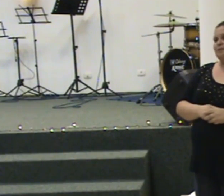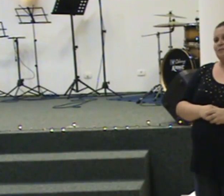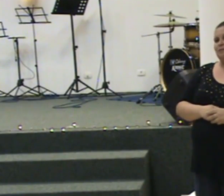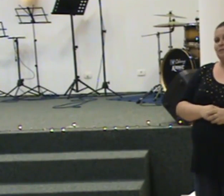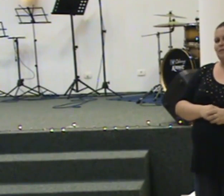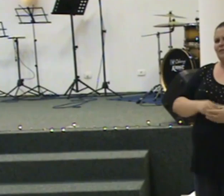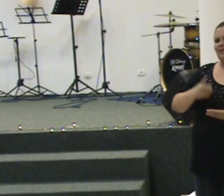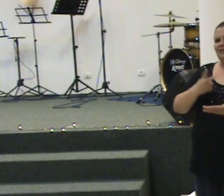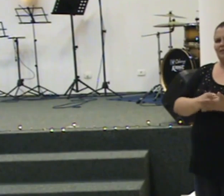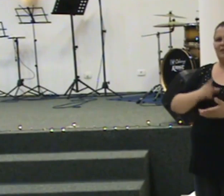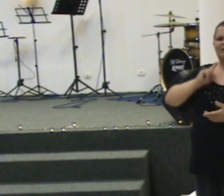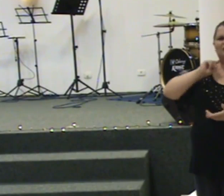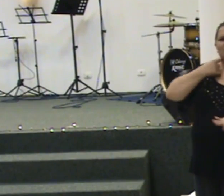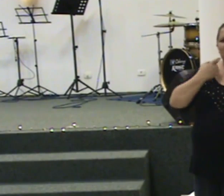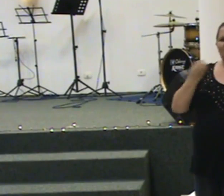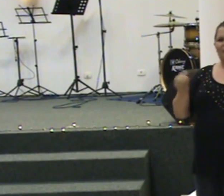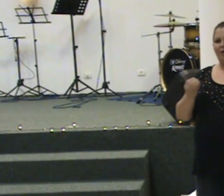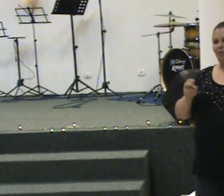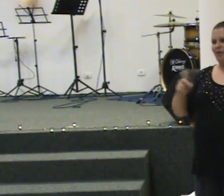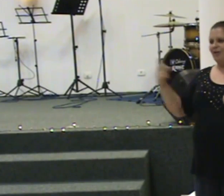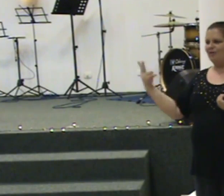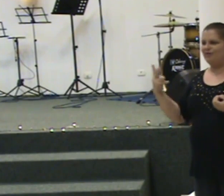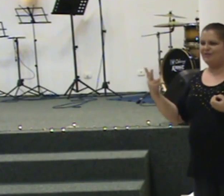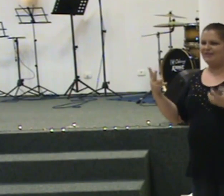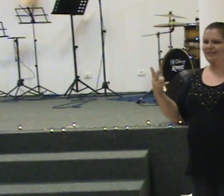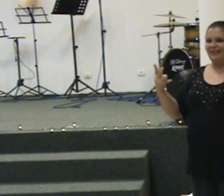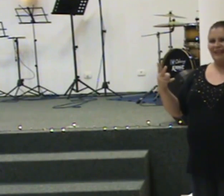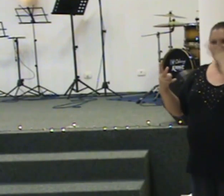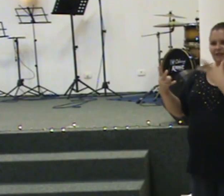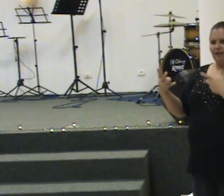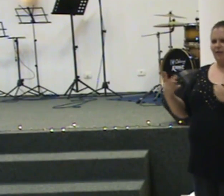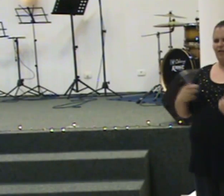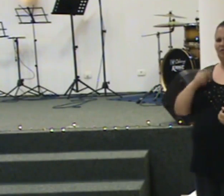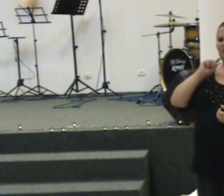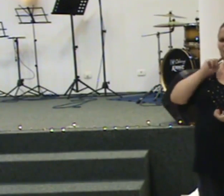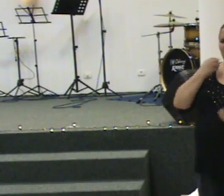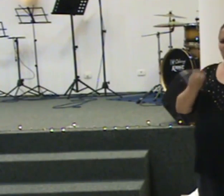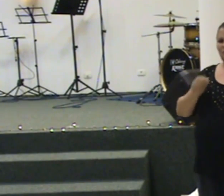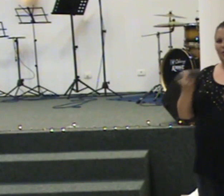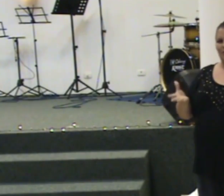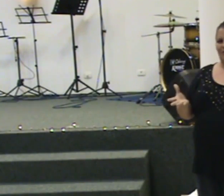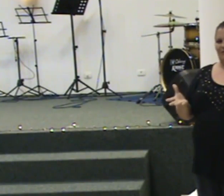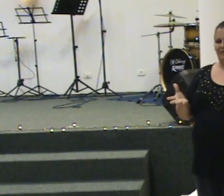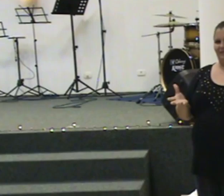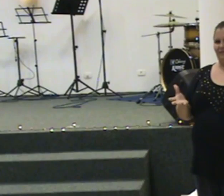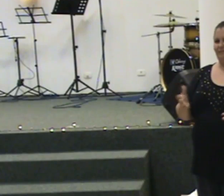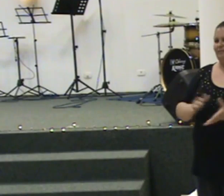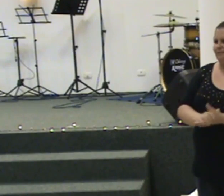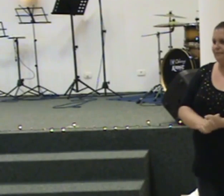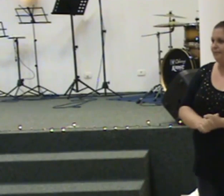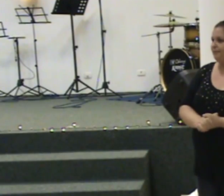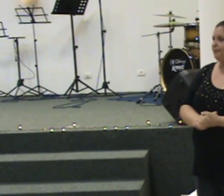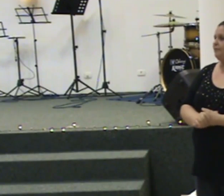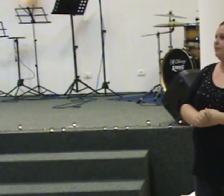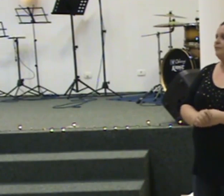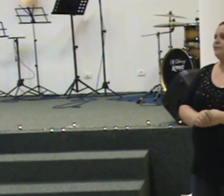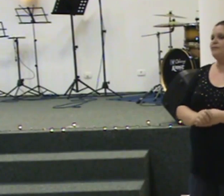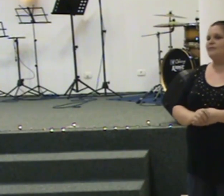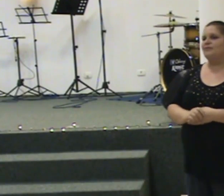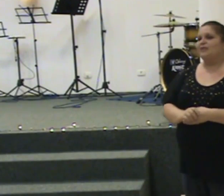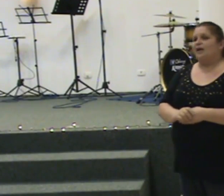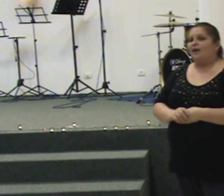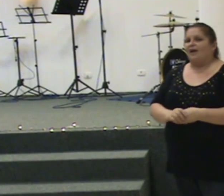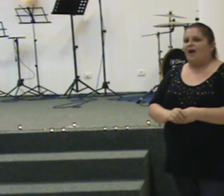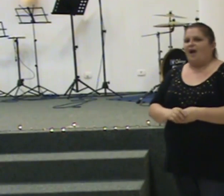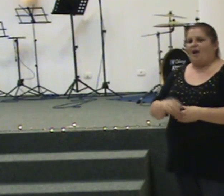Assim, sujos, né? Mal vestidos, maltrapilhos, e com tudo ali para se cuidar. Aí